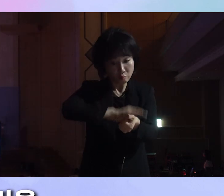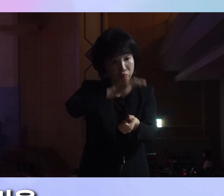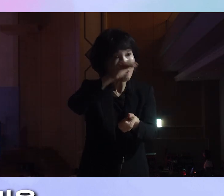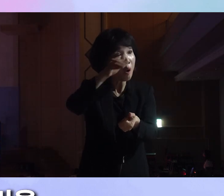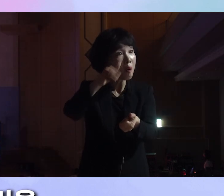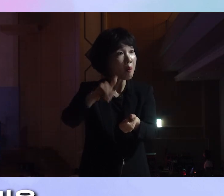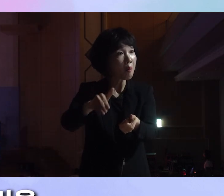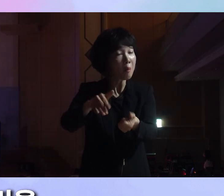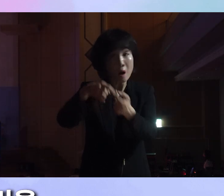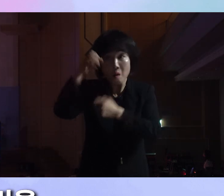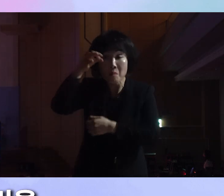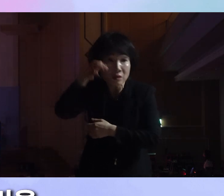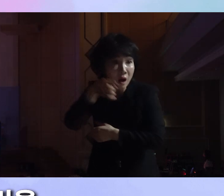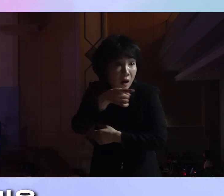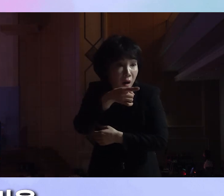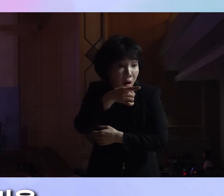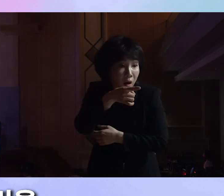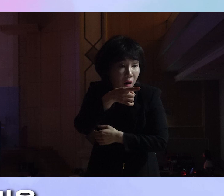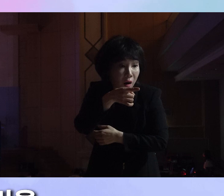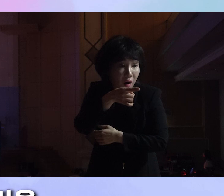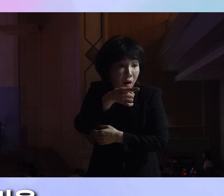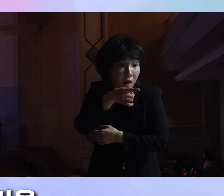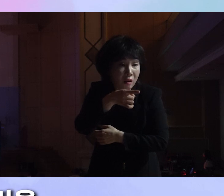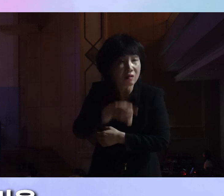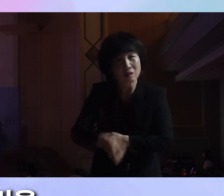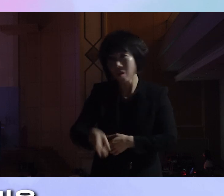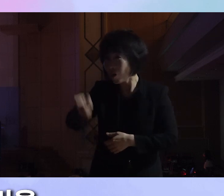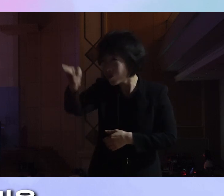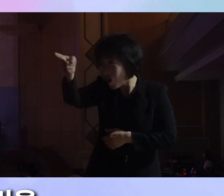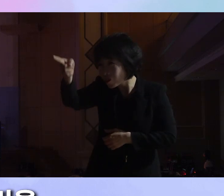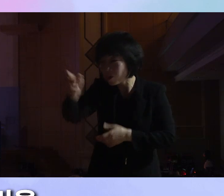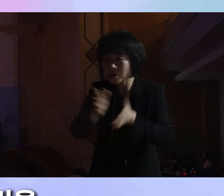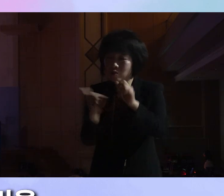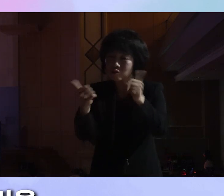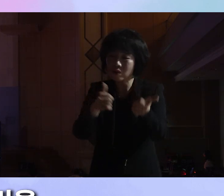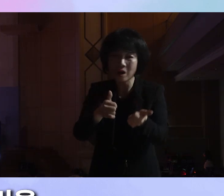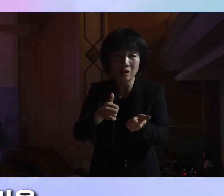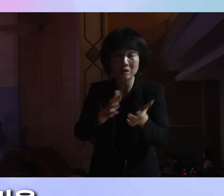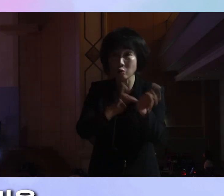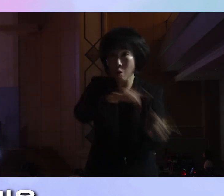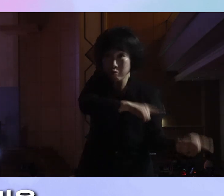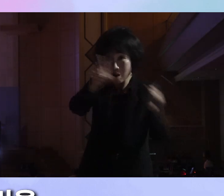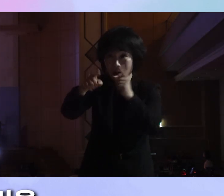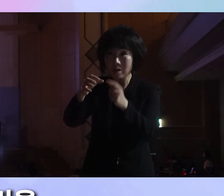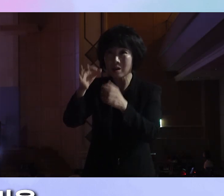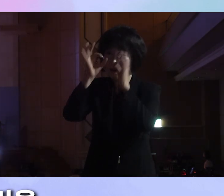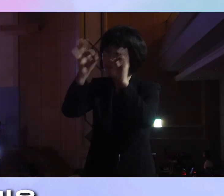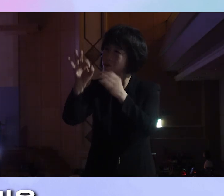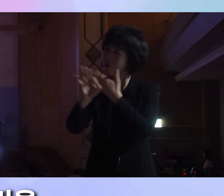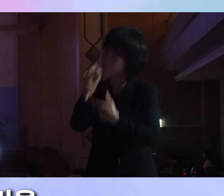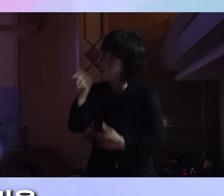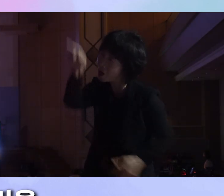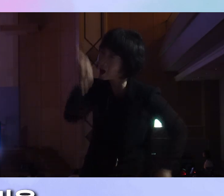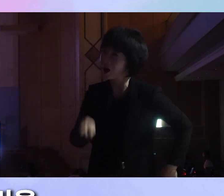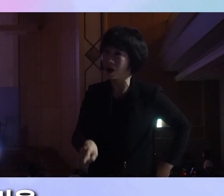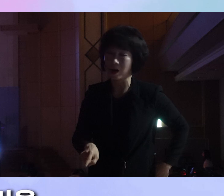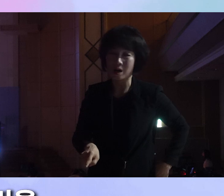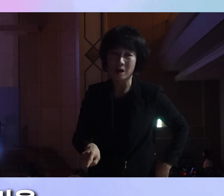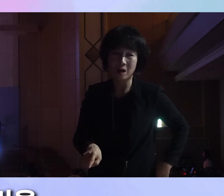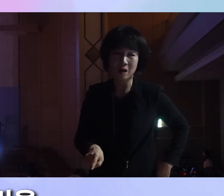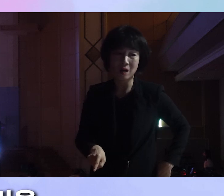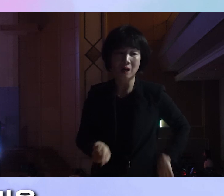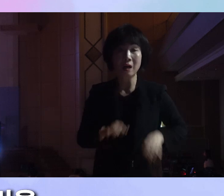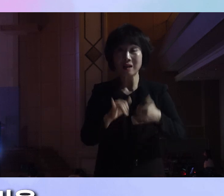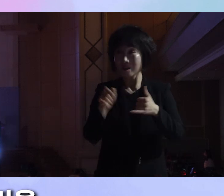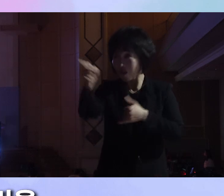갔었다고? 당신도 그 장면을 봤어야 됐어요. 부활한 예수를 목격했단 소리야? 사람의